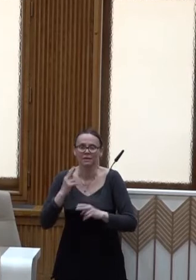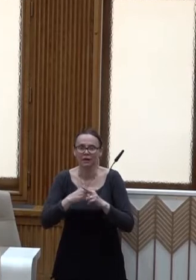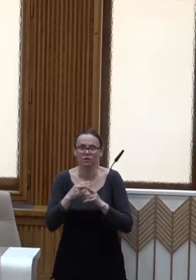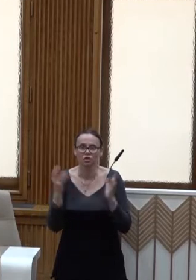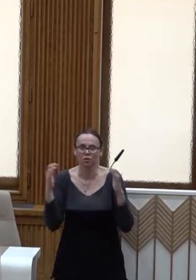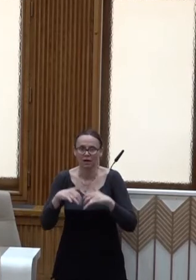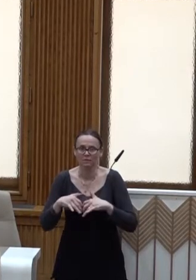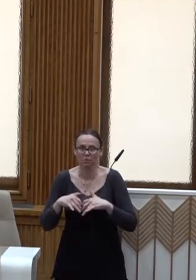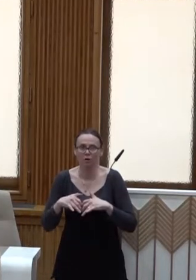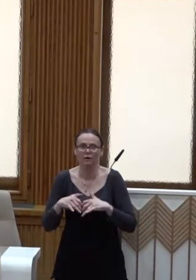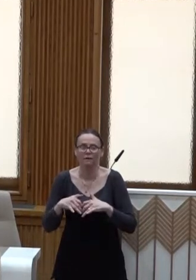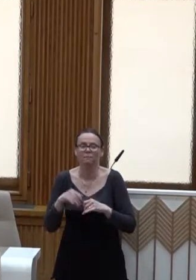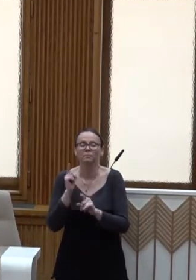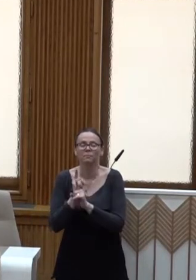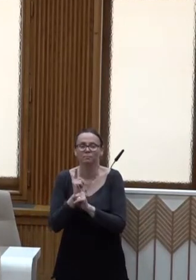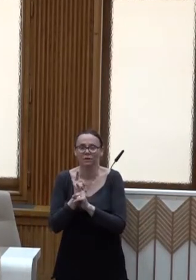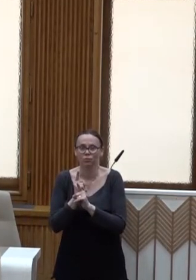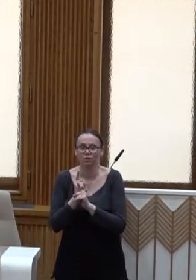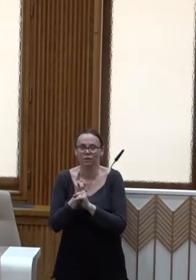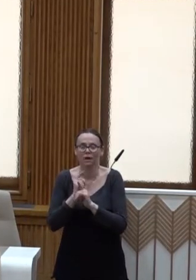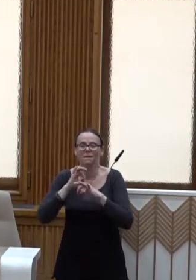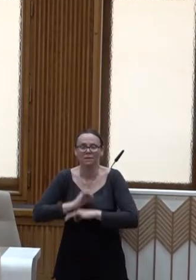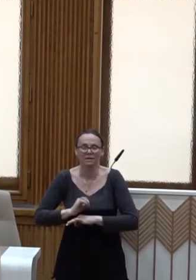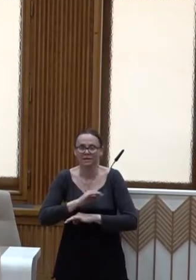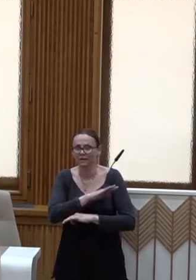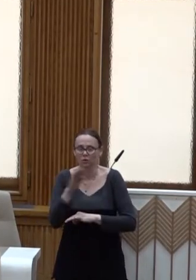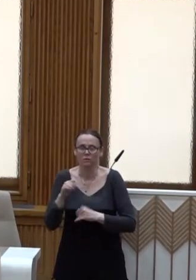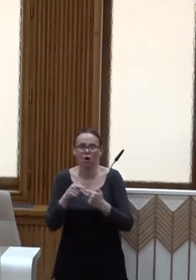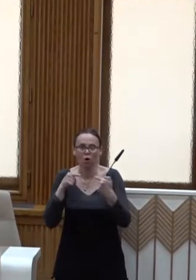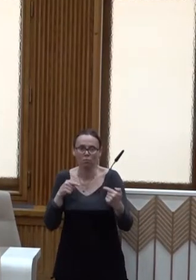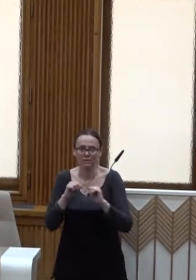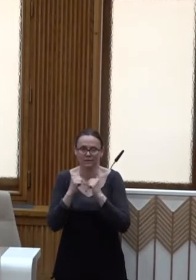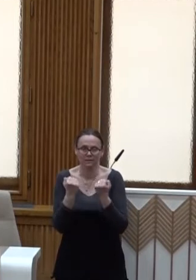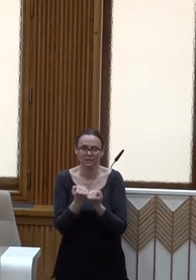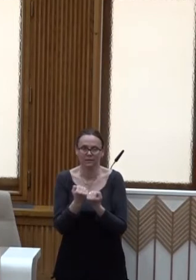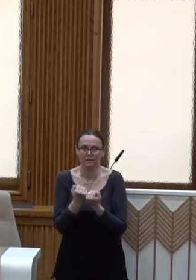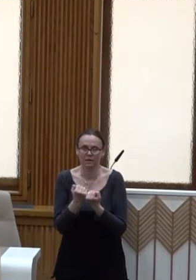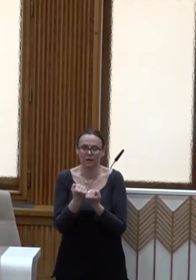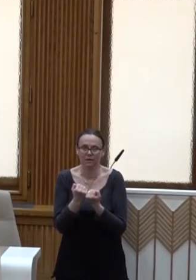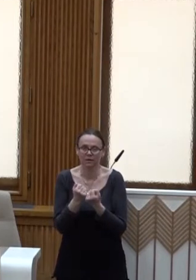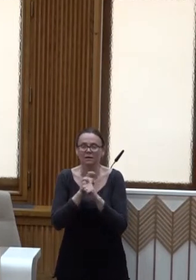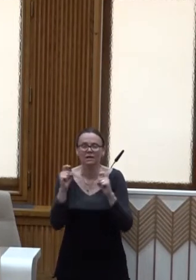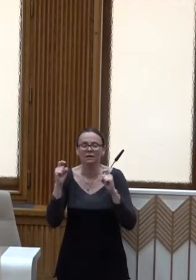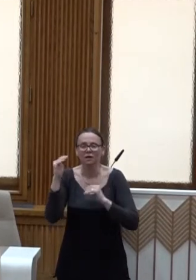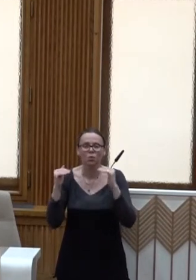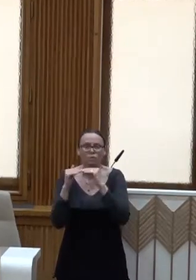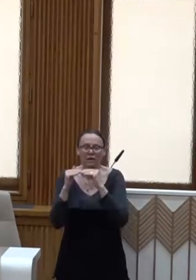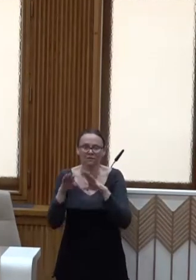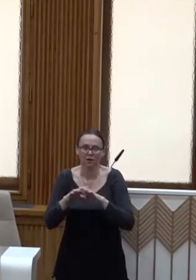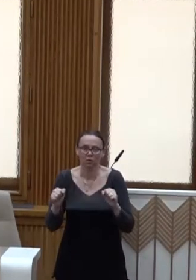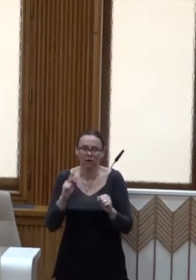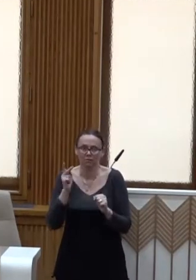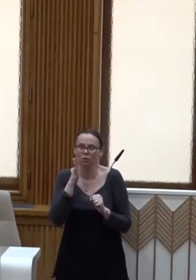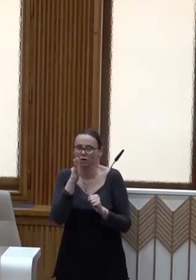državnega zbora, pa tudi predsednike vseh opozicijskih strank, zaradi usklajevanja ukrepov, ki